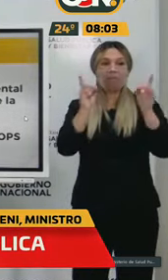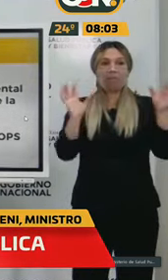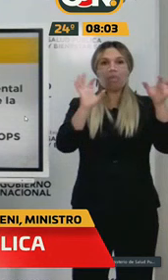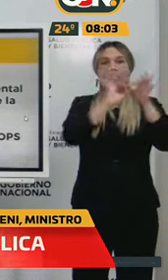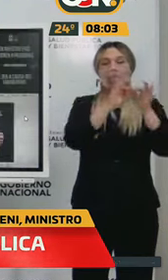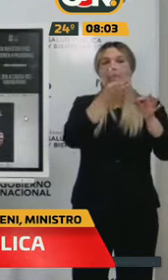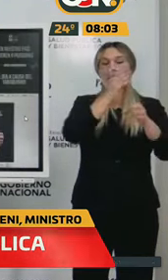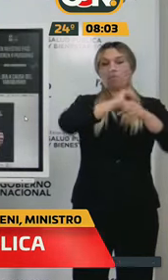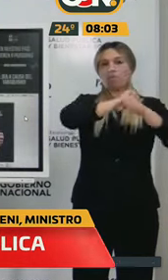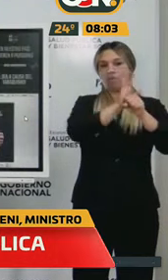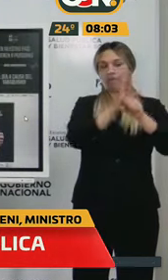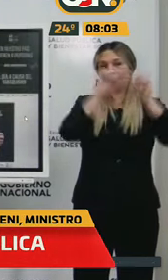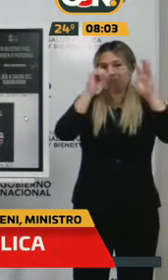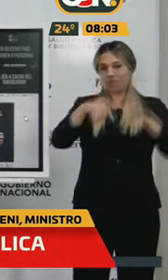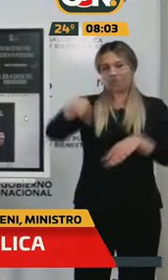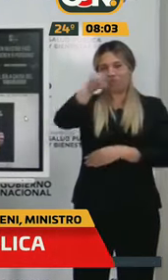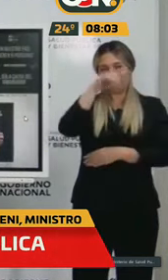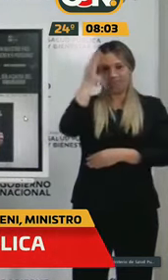particular.